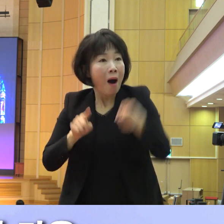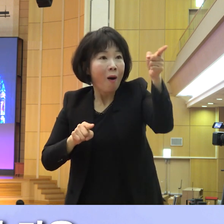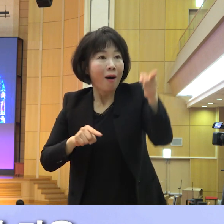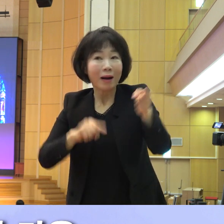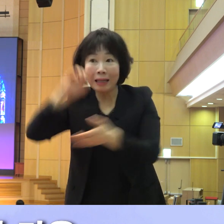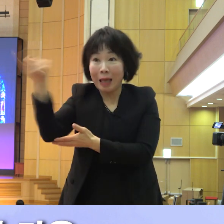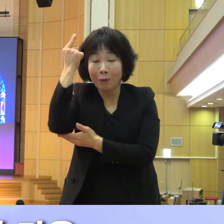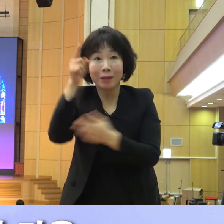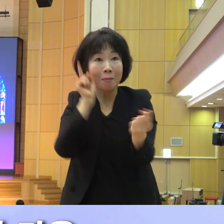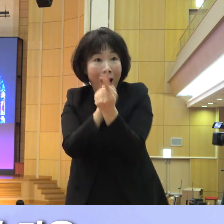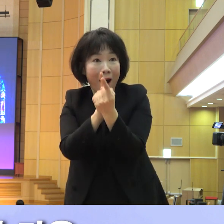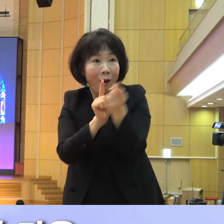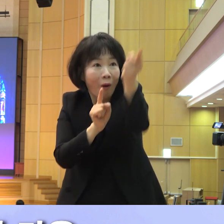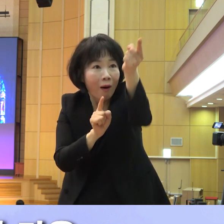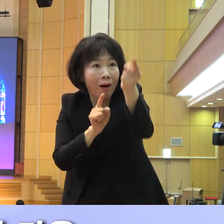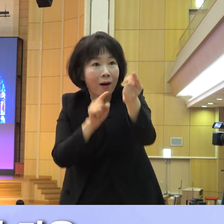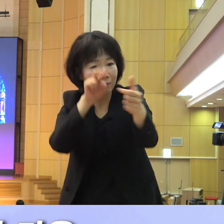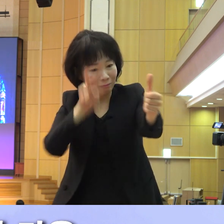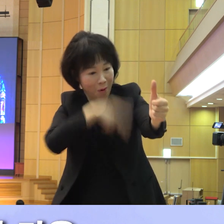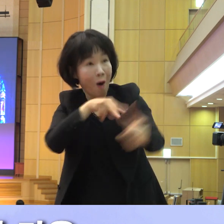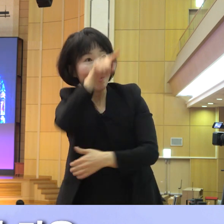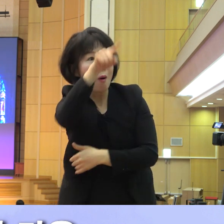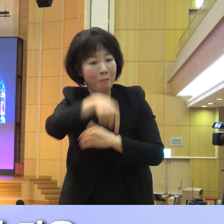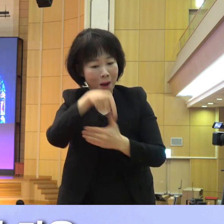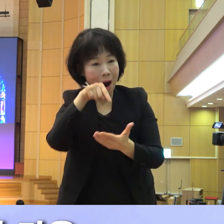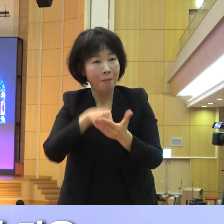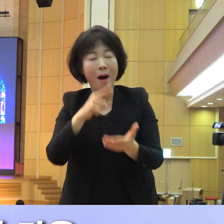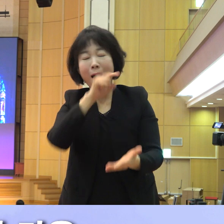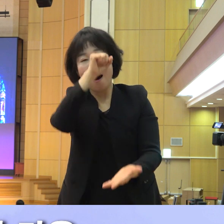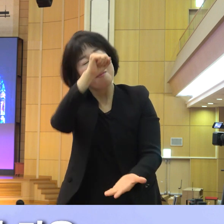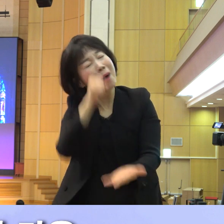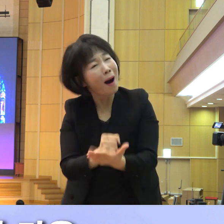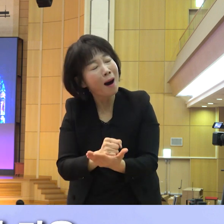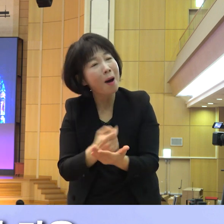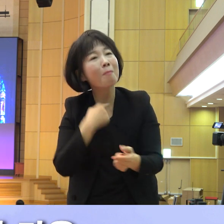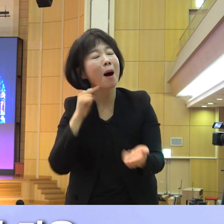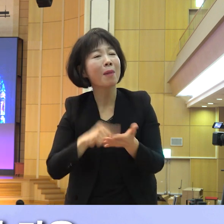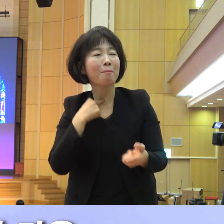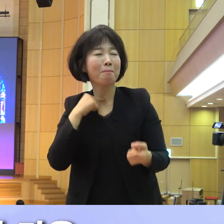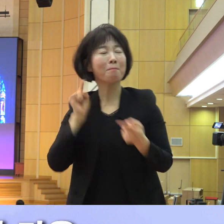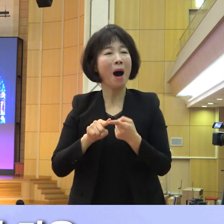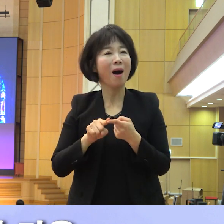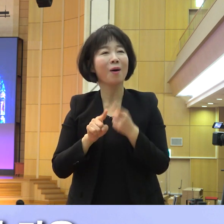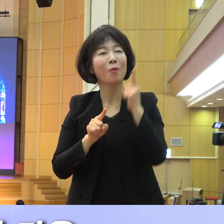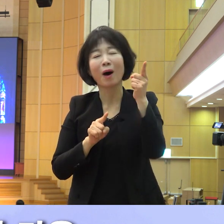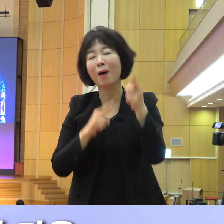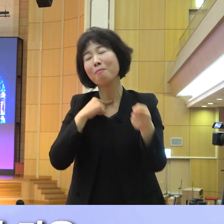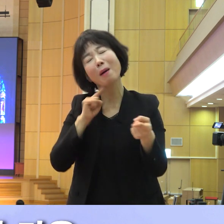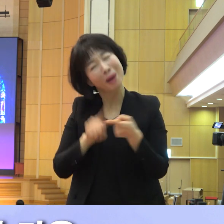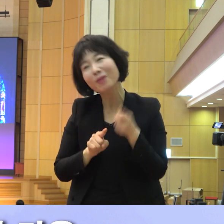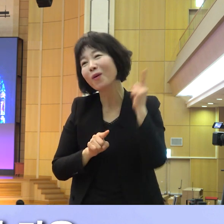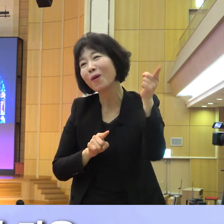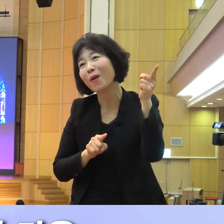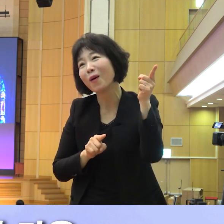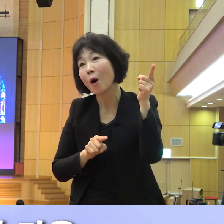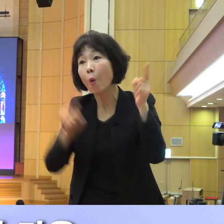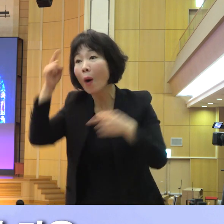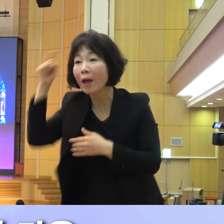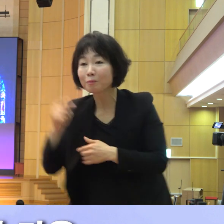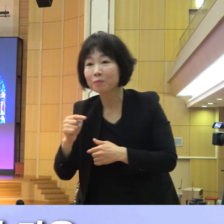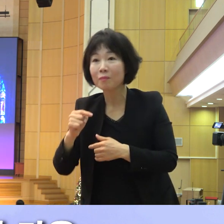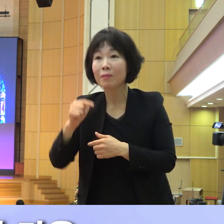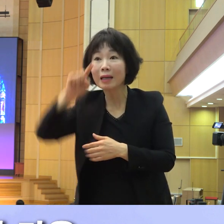것입니다. 하나님 마음에 합당하다는 것입니다. 다윗이라고 하는 사람은 연약한